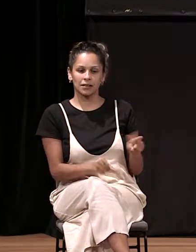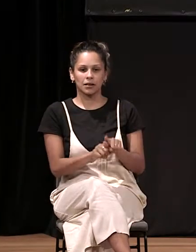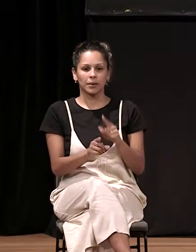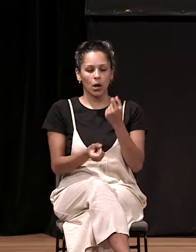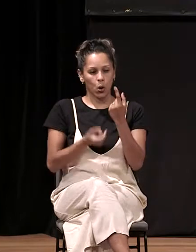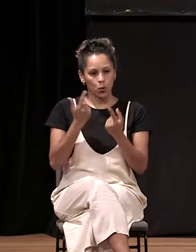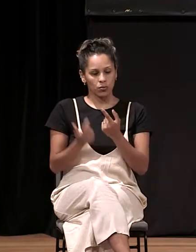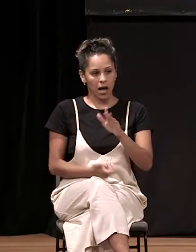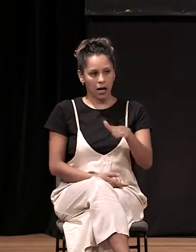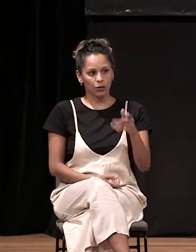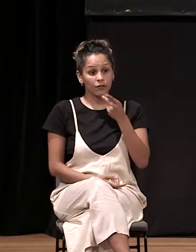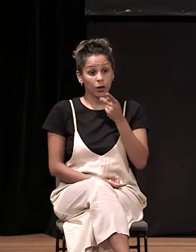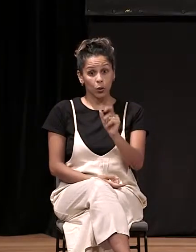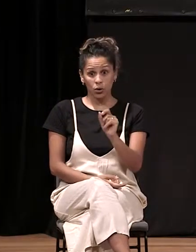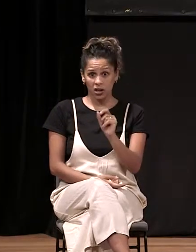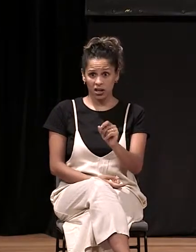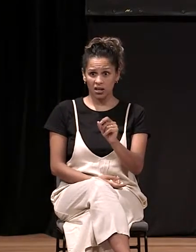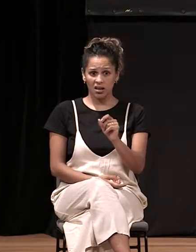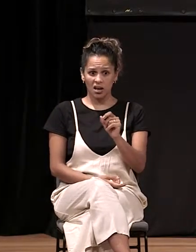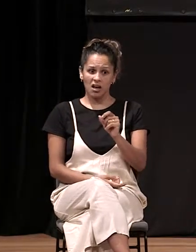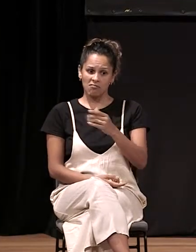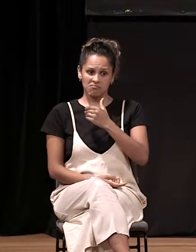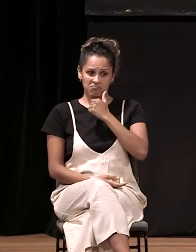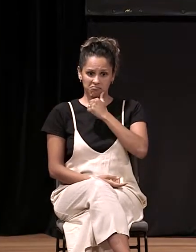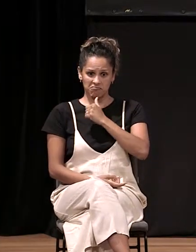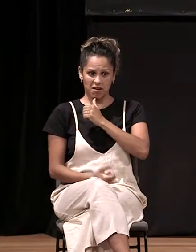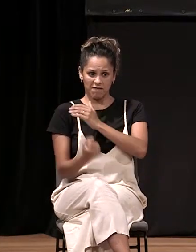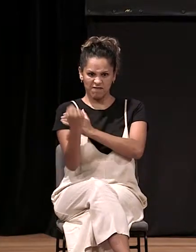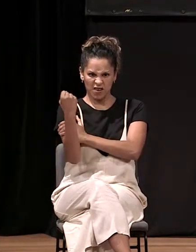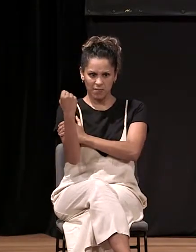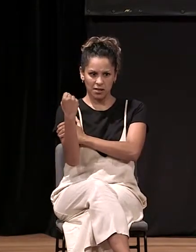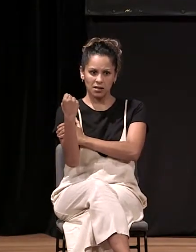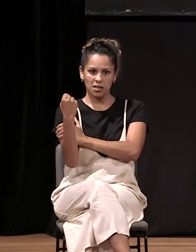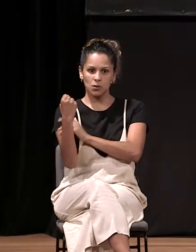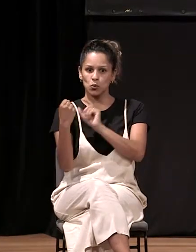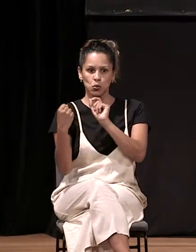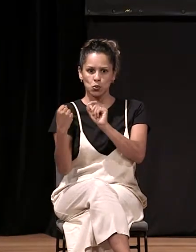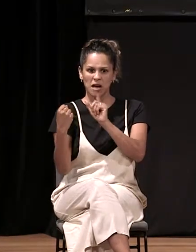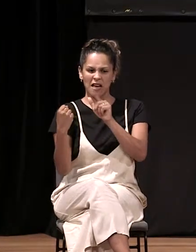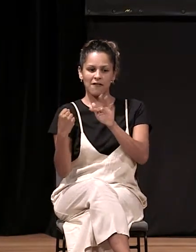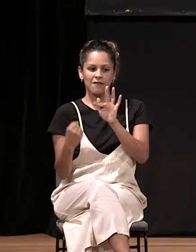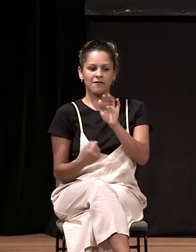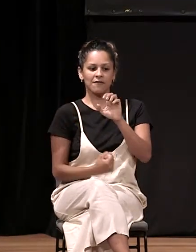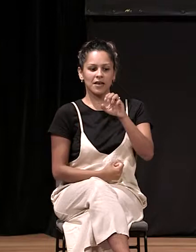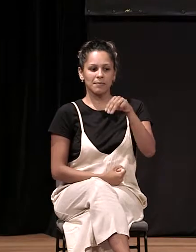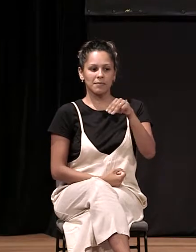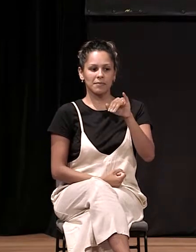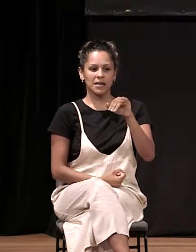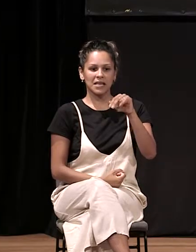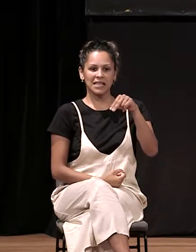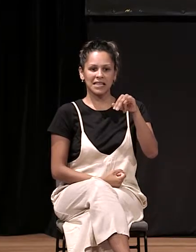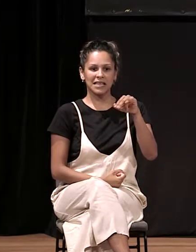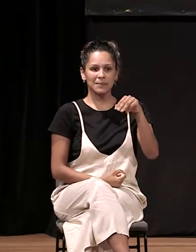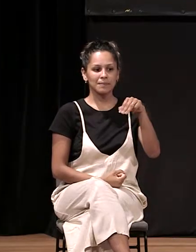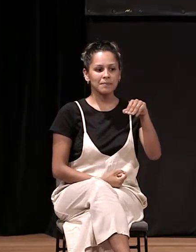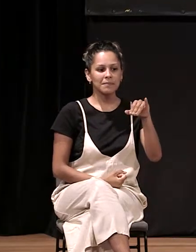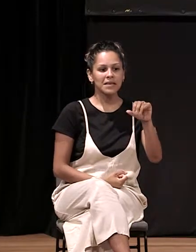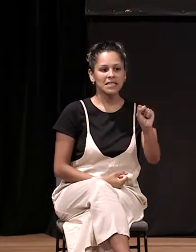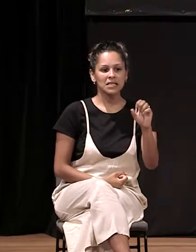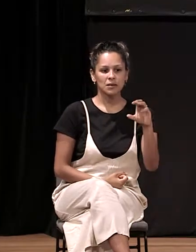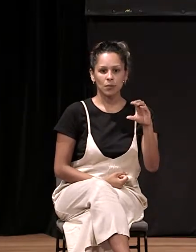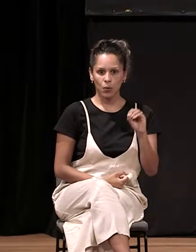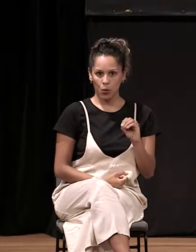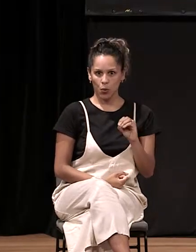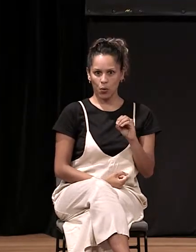ainda colocou como se o feminismo fosse feminismo. Foi esse o nome que ele utilizou, falando que